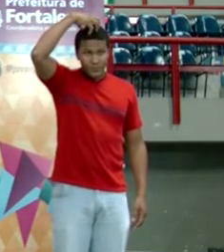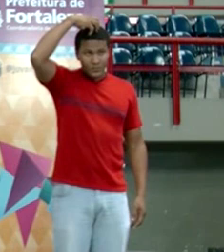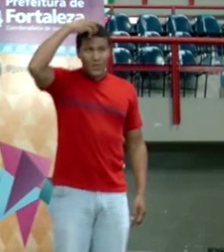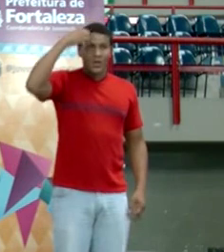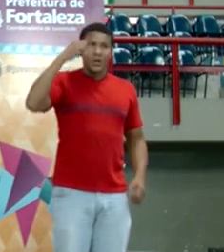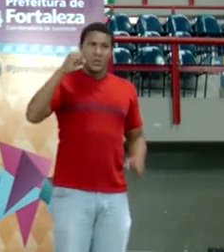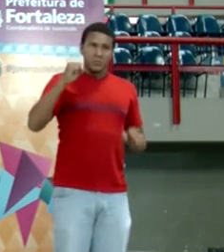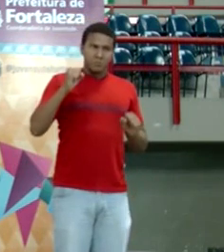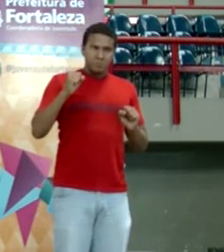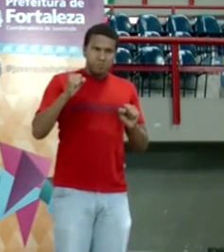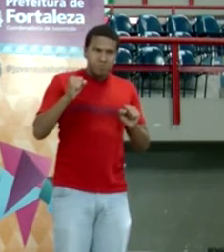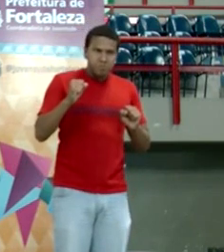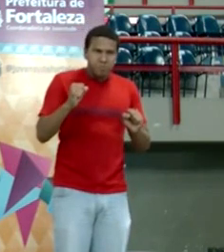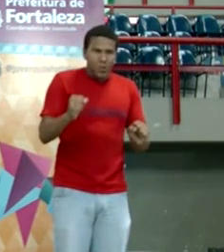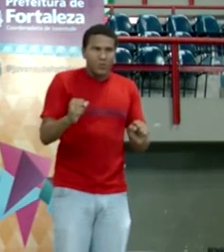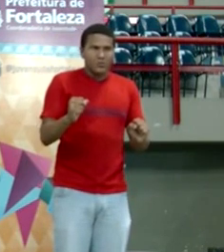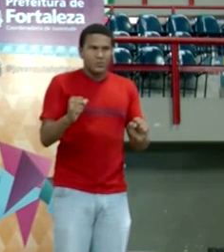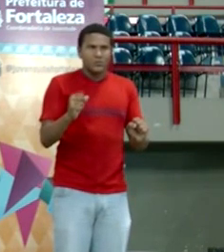pode